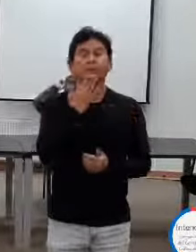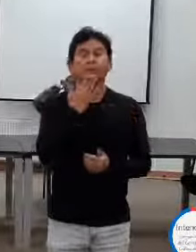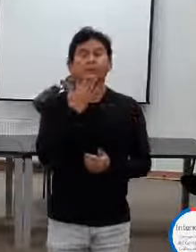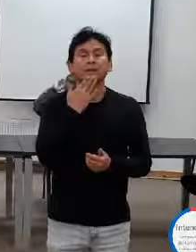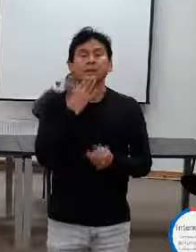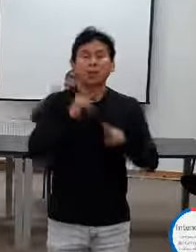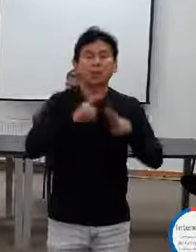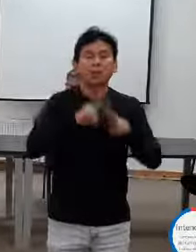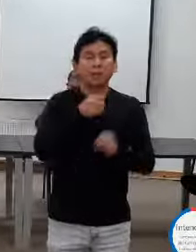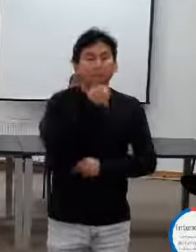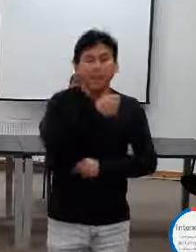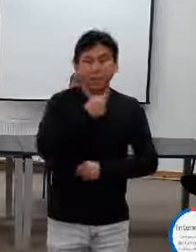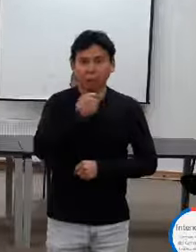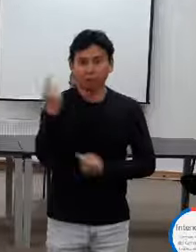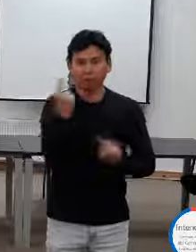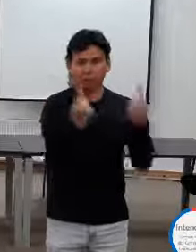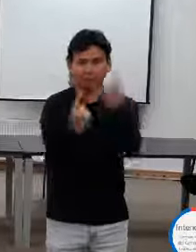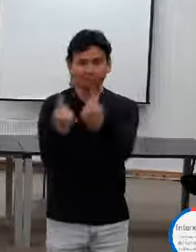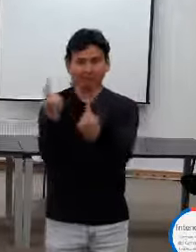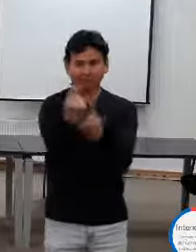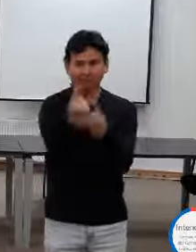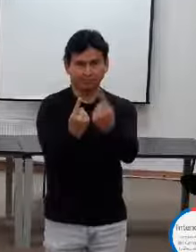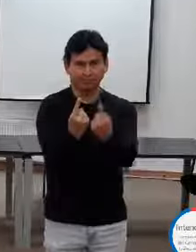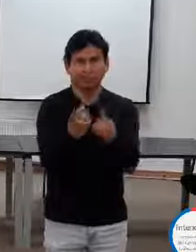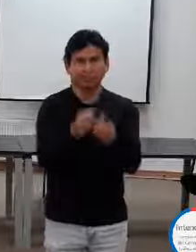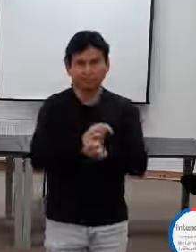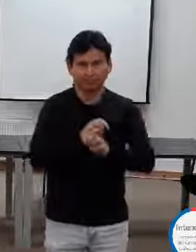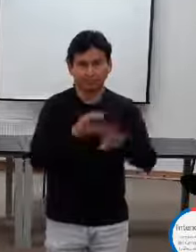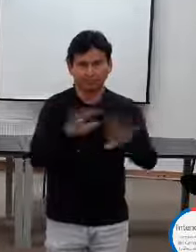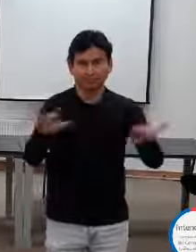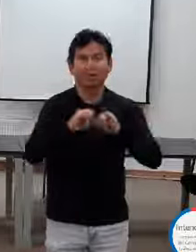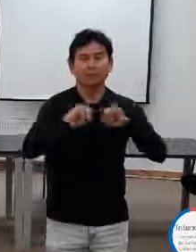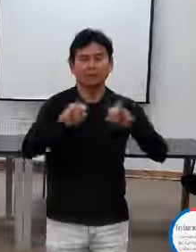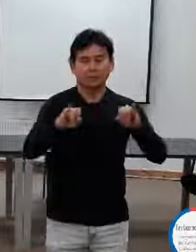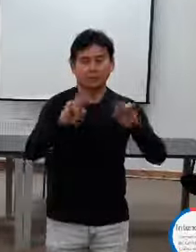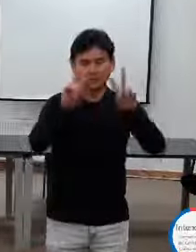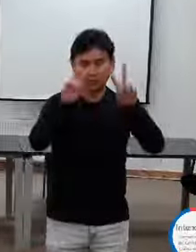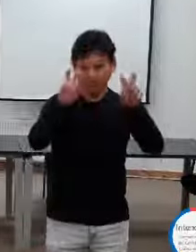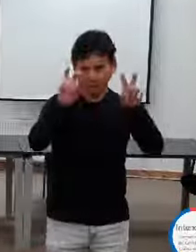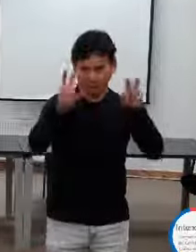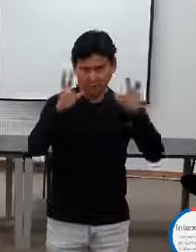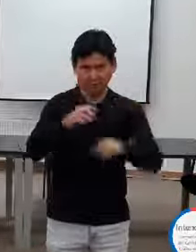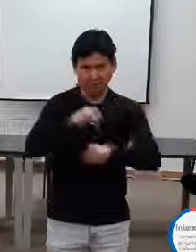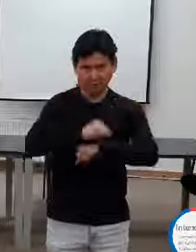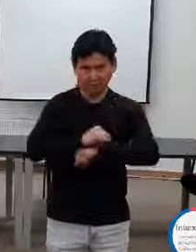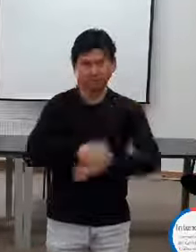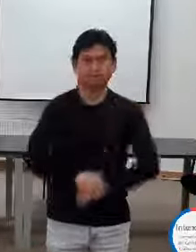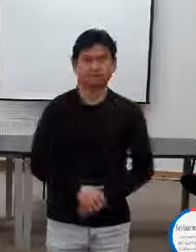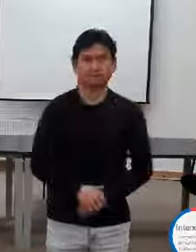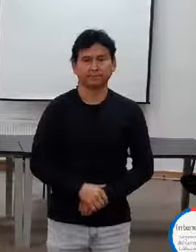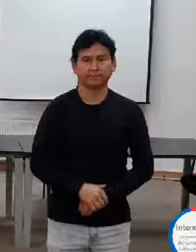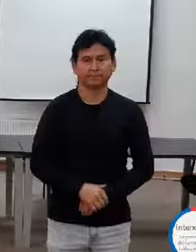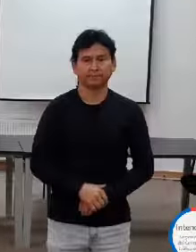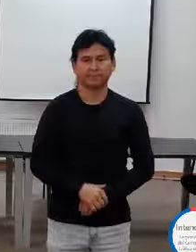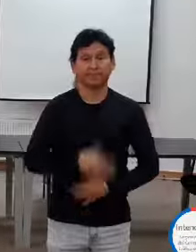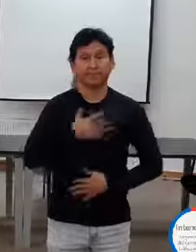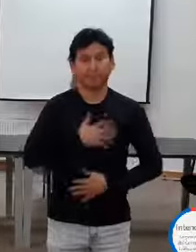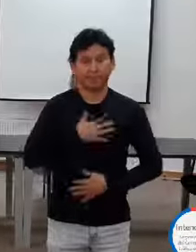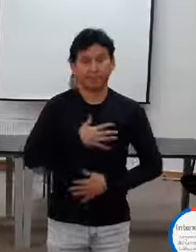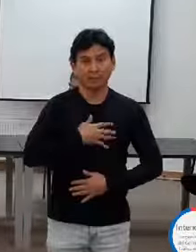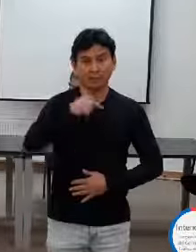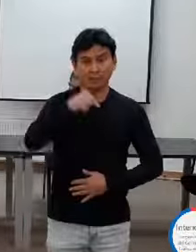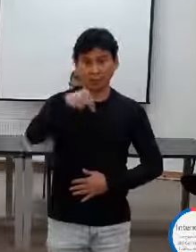la que hacen los medios de comunicación que nos acompañan día a día en esta actualización de información regional. Queremos